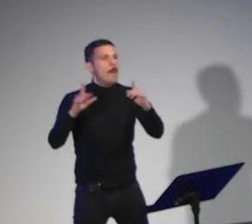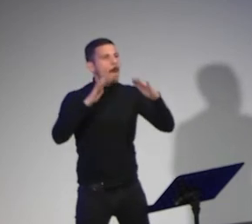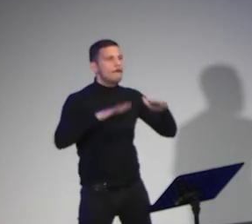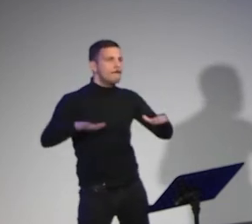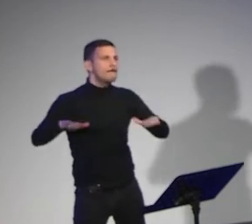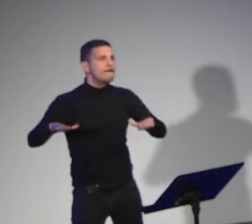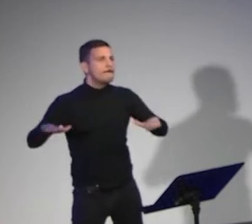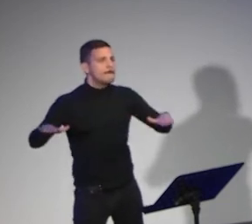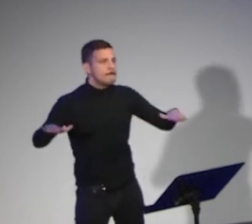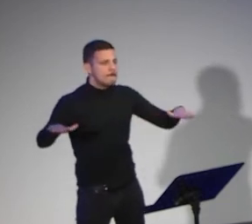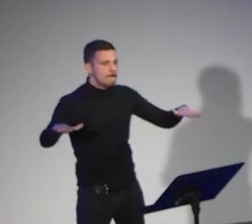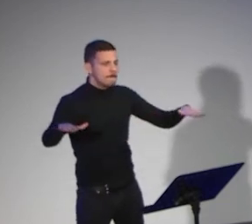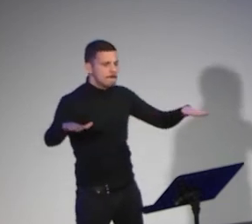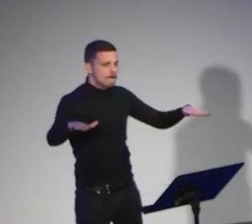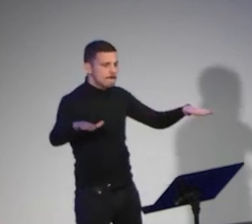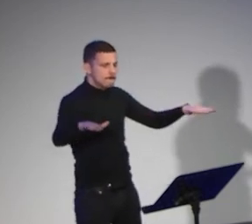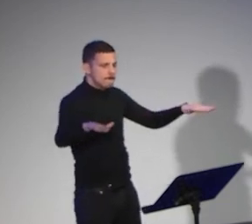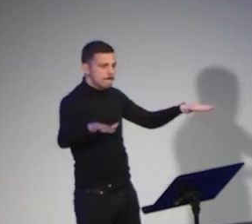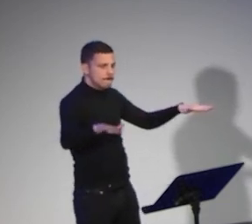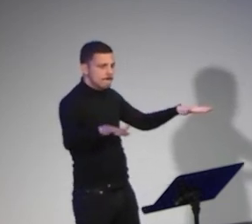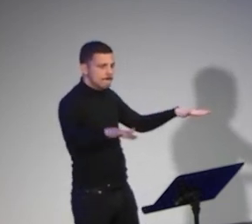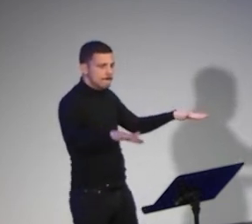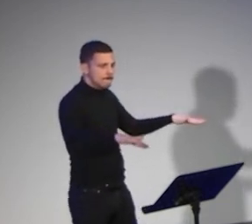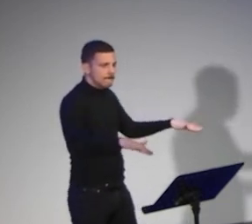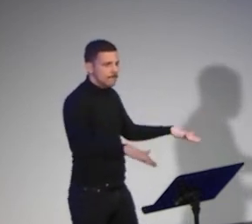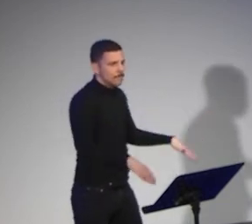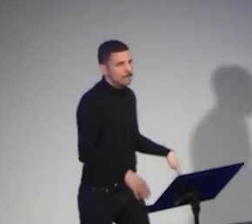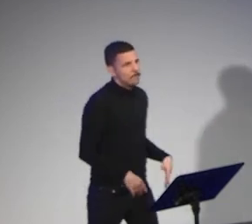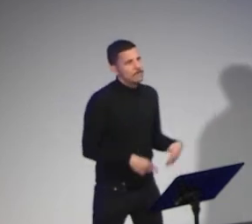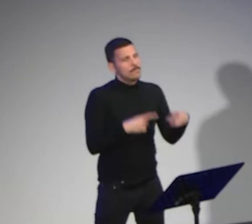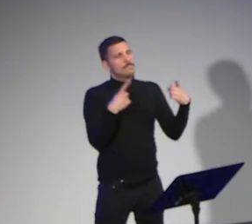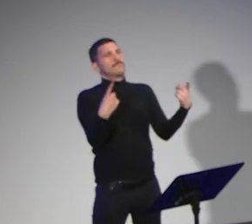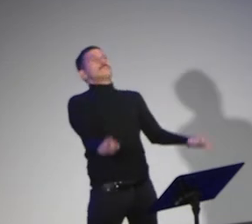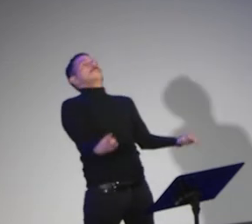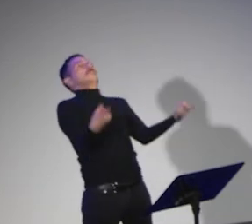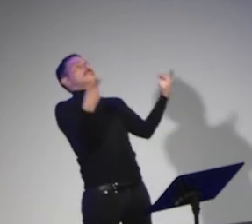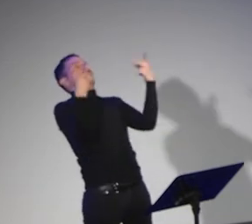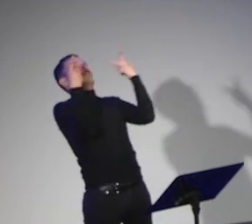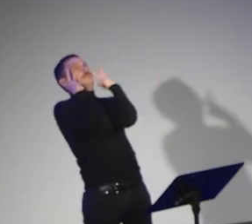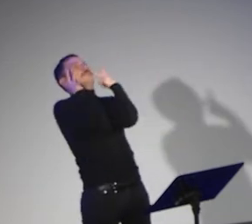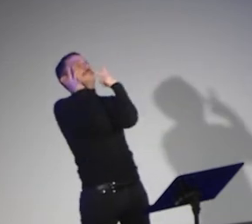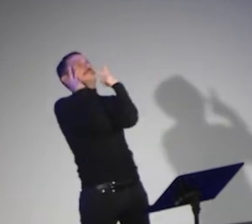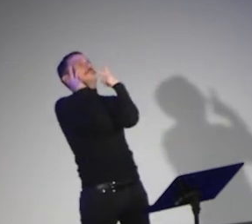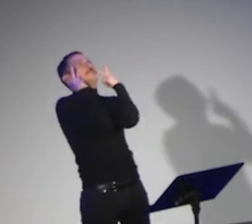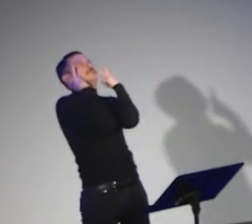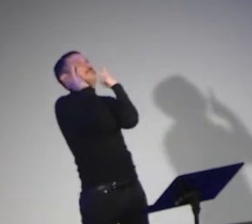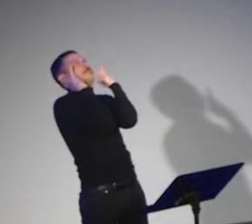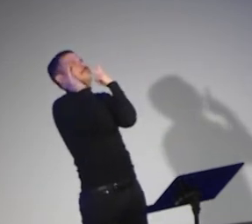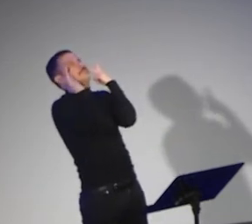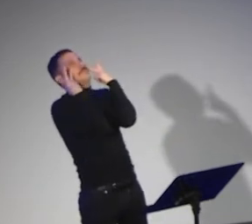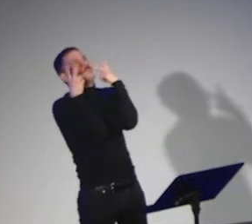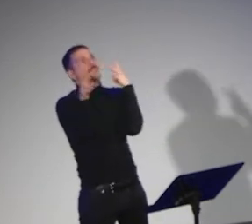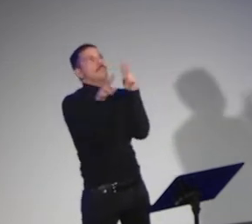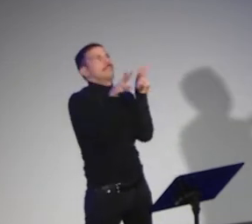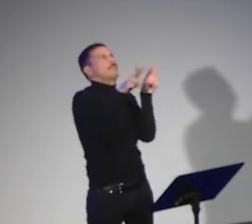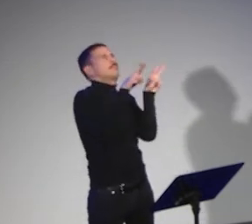Laisser son esprit seul, alors il priait. Il priait et il continua de prier. Où allaient-ils les morts, tous ces morts? Que faisaient-ils?